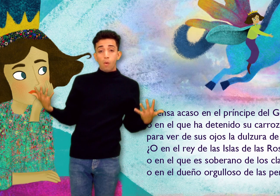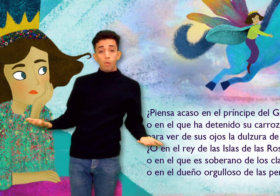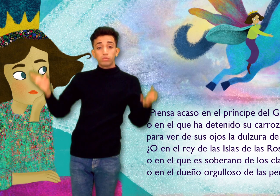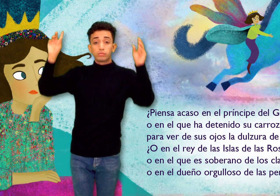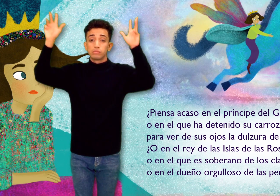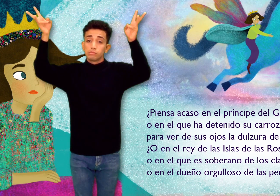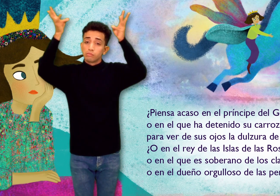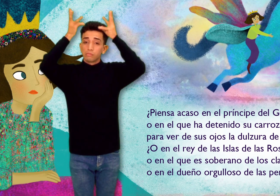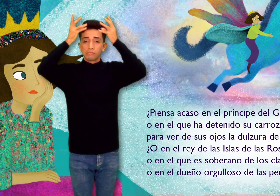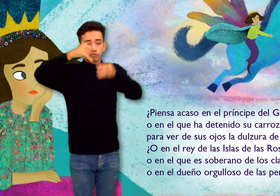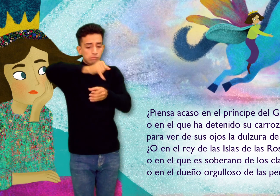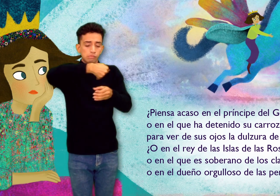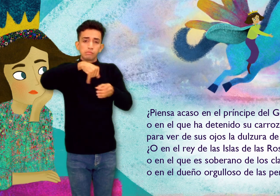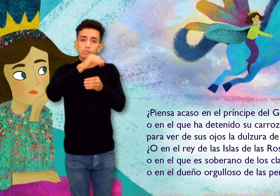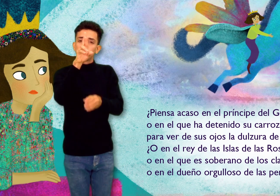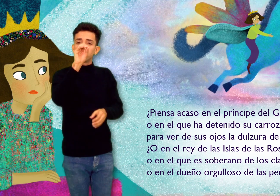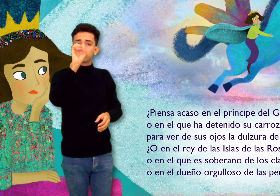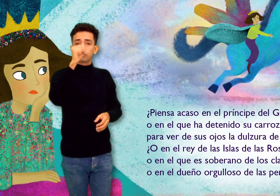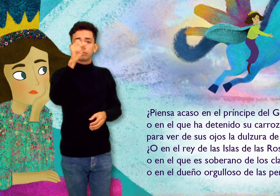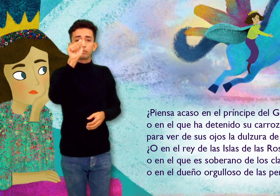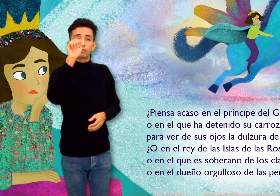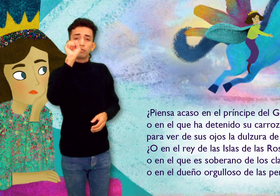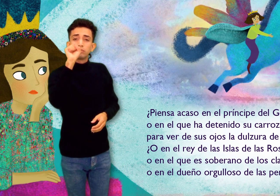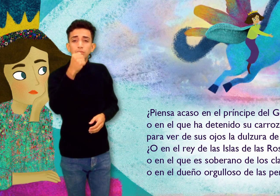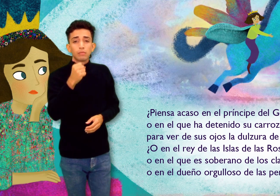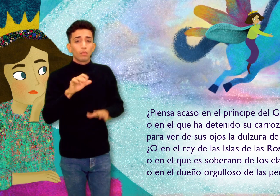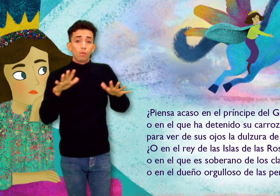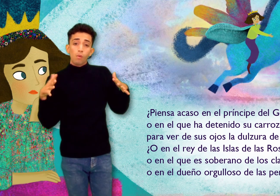¿O en el rey de las islas de las rosas fragantes?